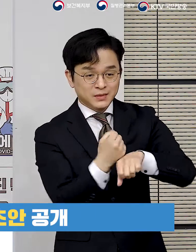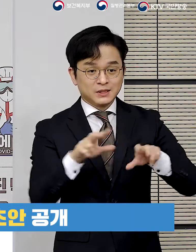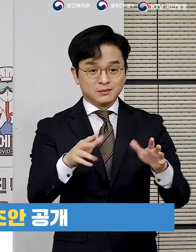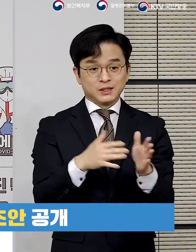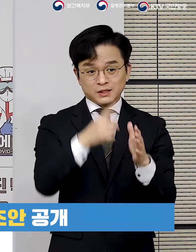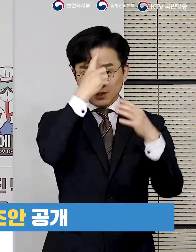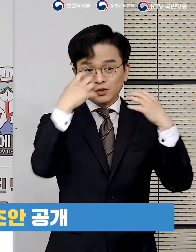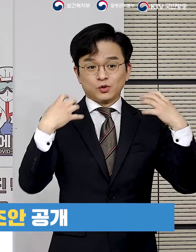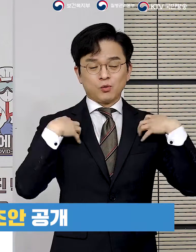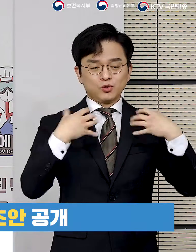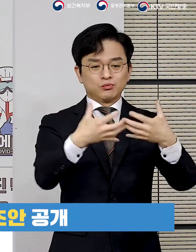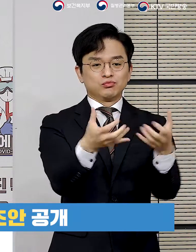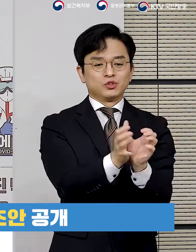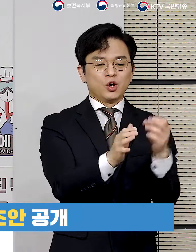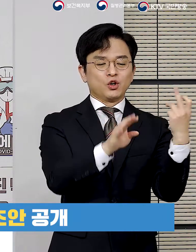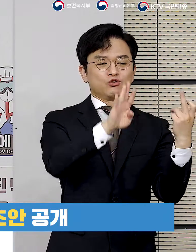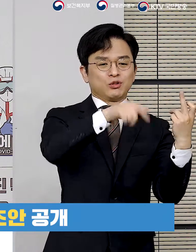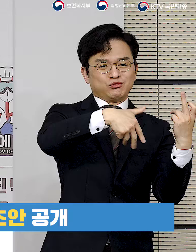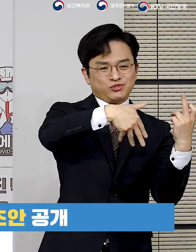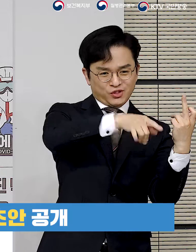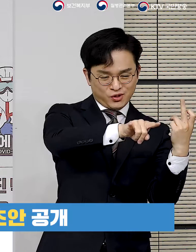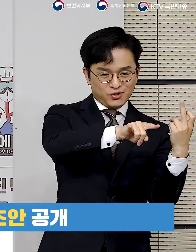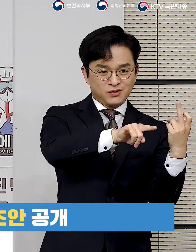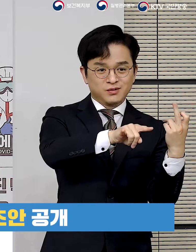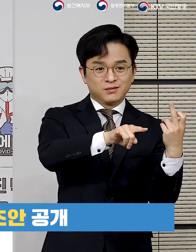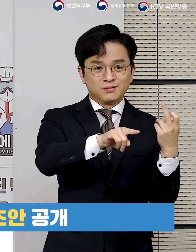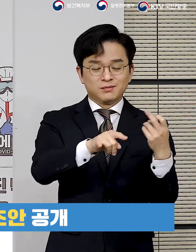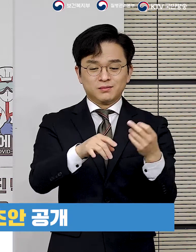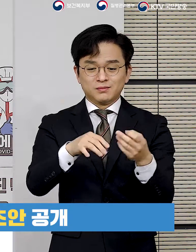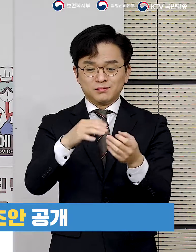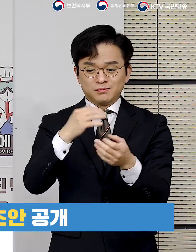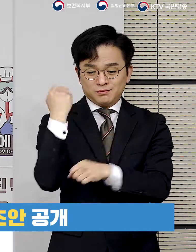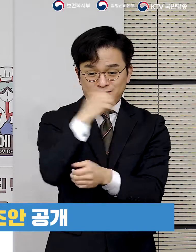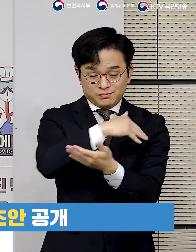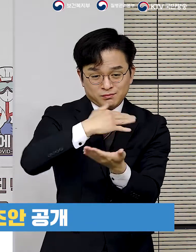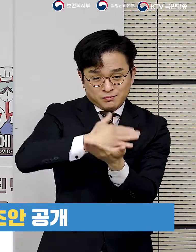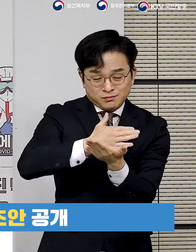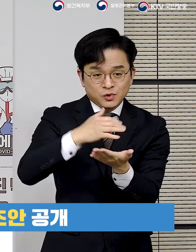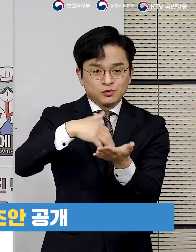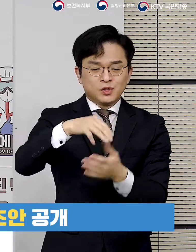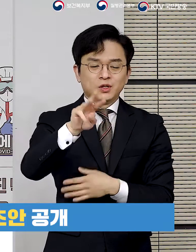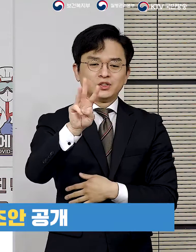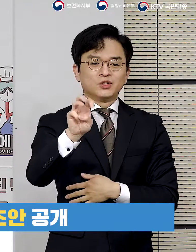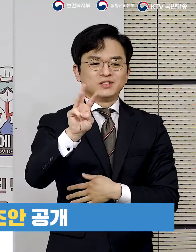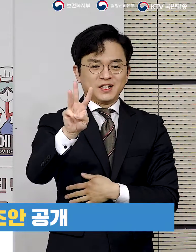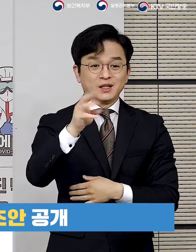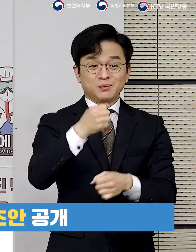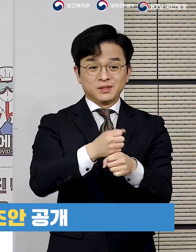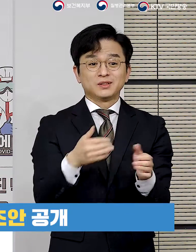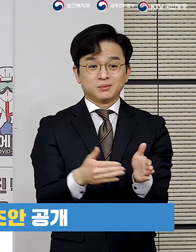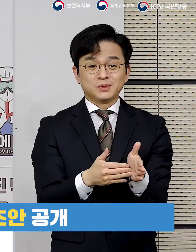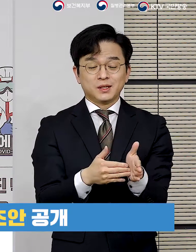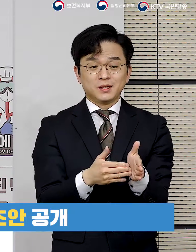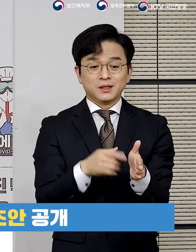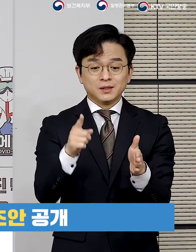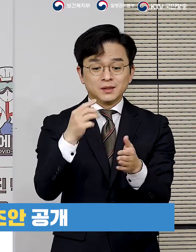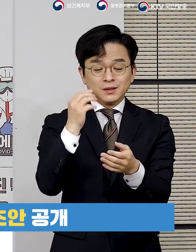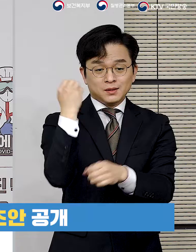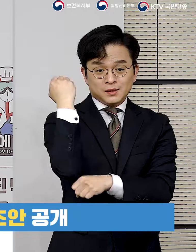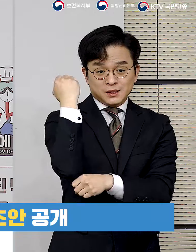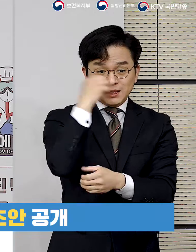부처에서 31개의 분야에 대하여 세부 지침 초안을 마련하였습니다. 이